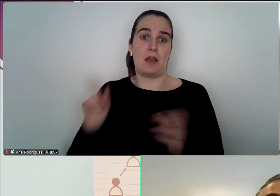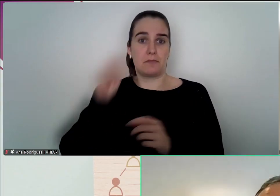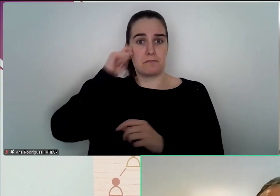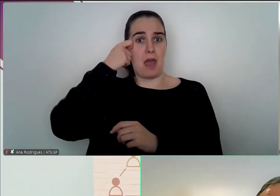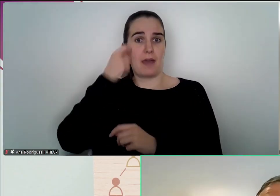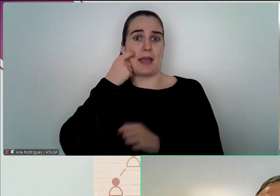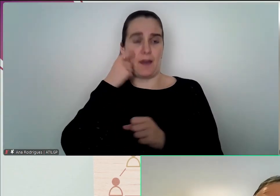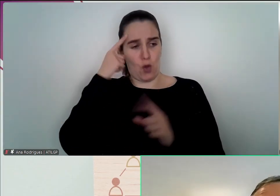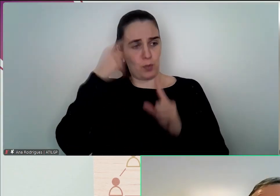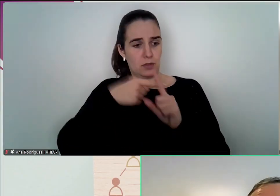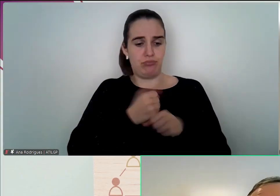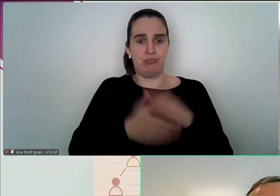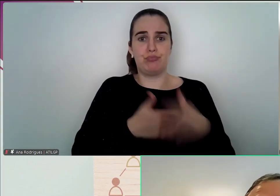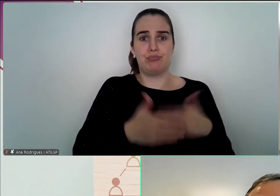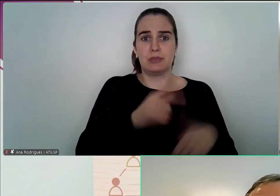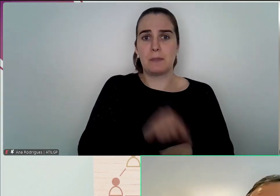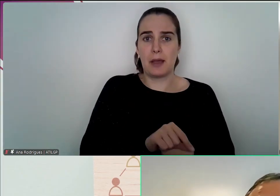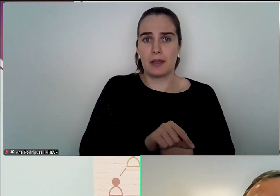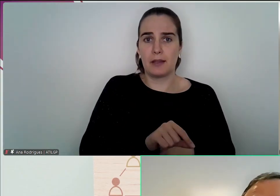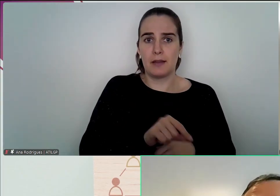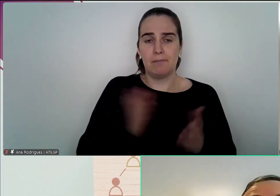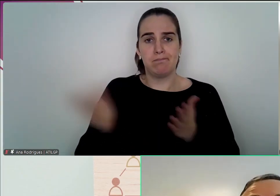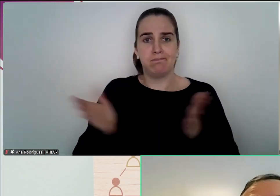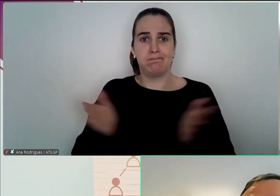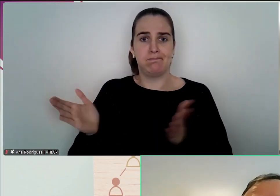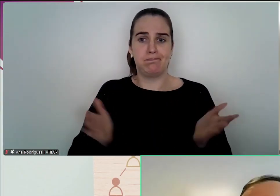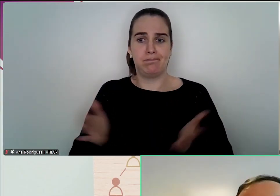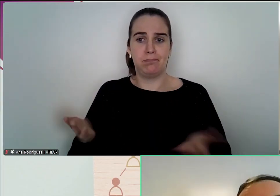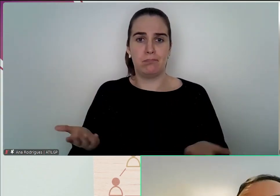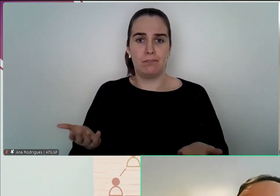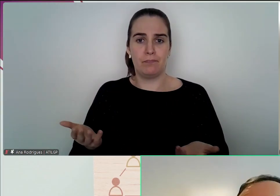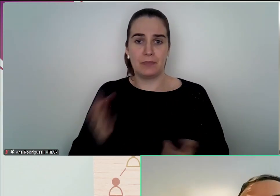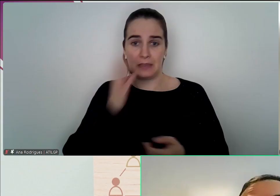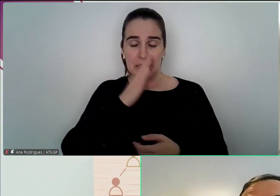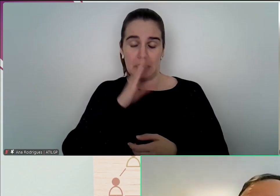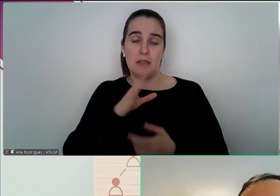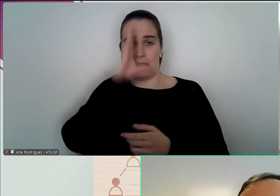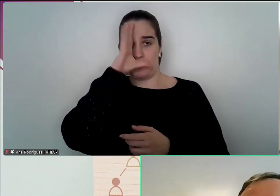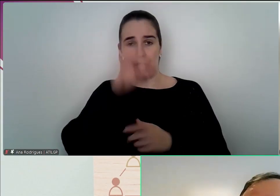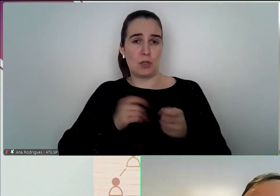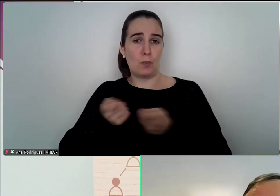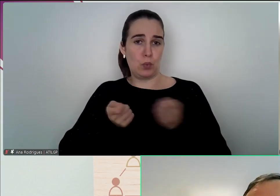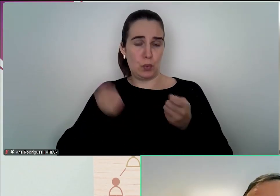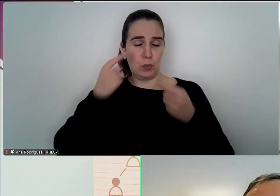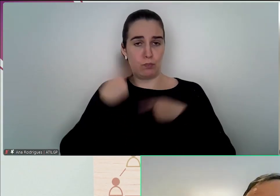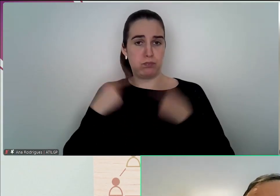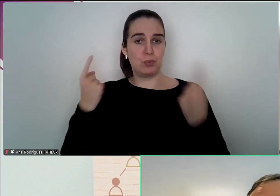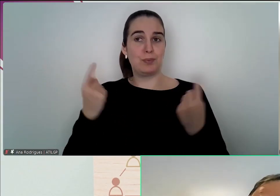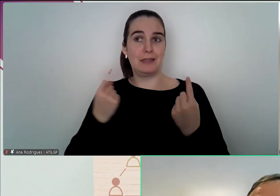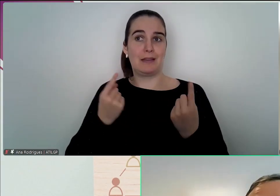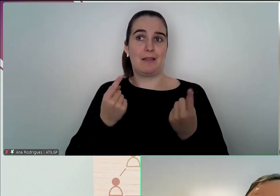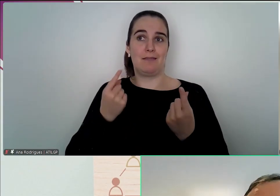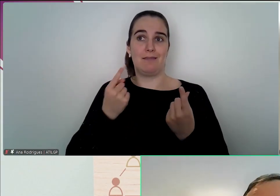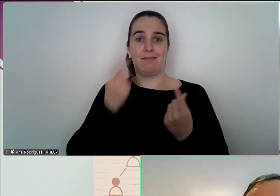sua missão, não é? Portanto, os recursos que os serviços da administração pública têm não são, obviamente, ilimitados e, portanto, se eu tiver